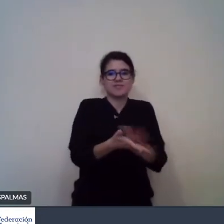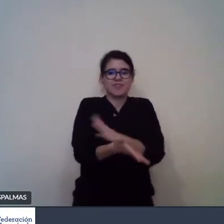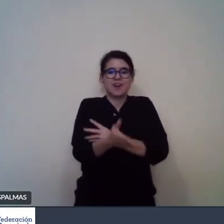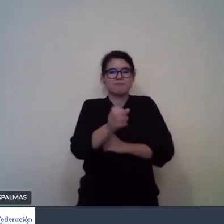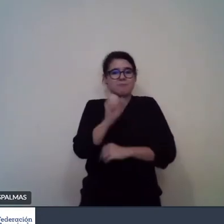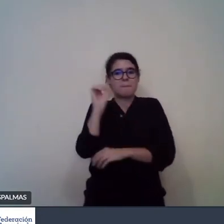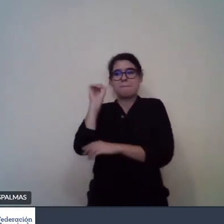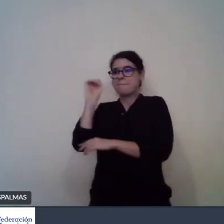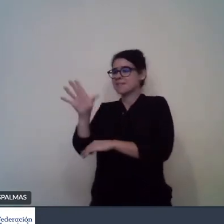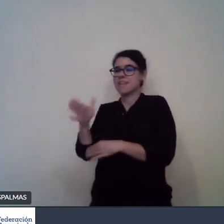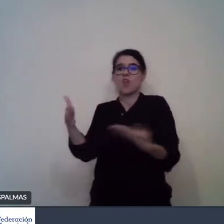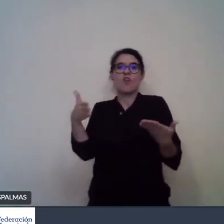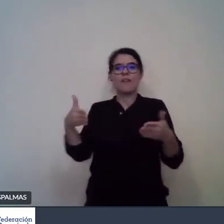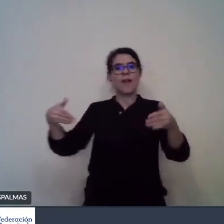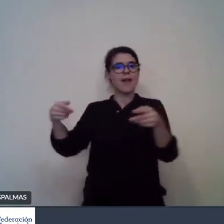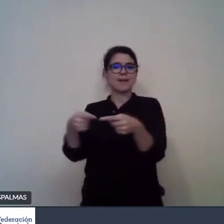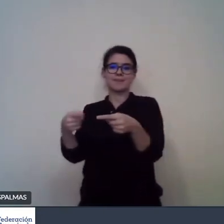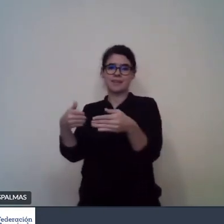la esquina.